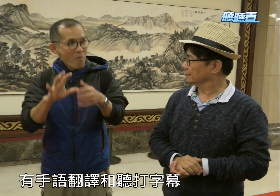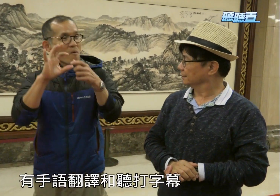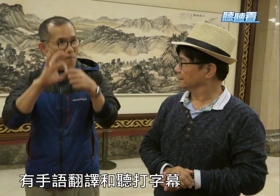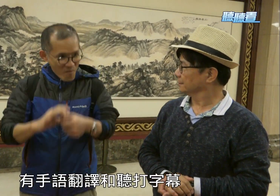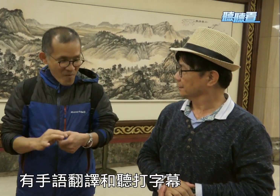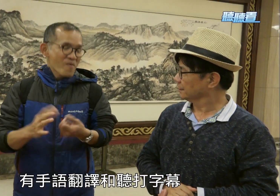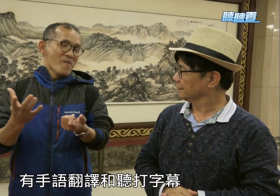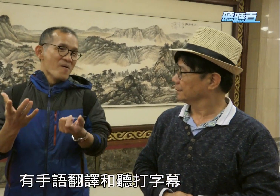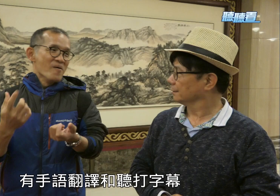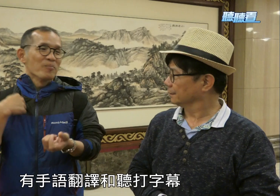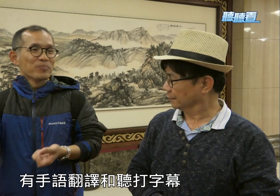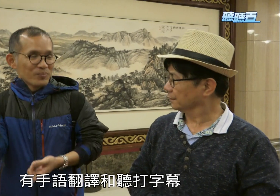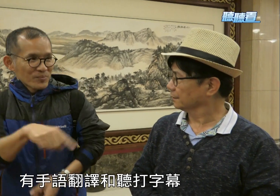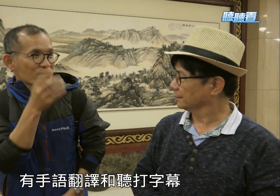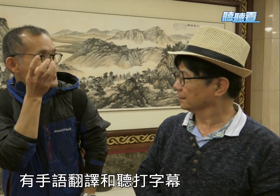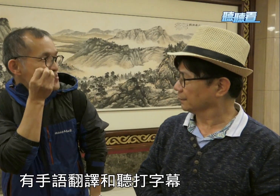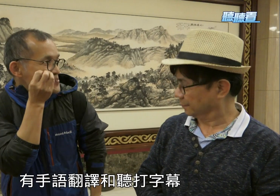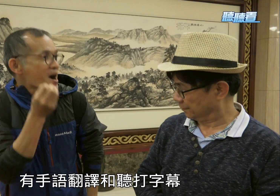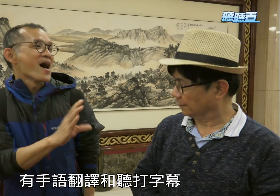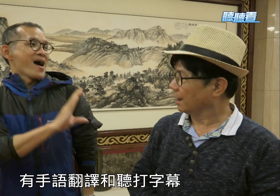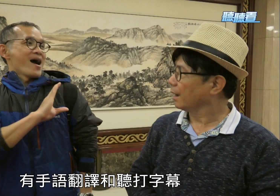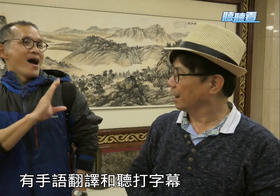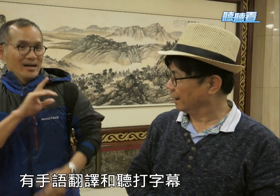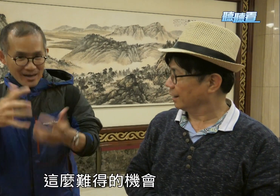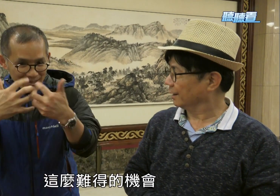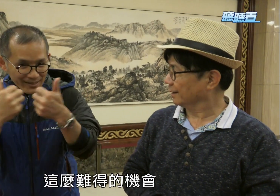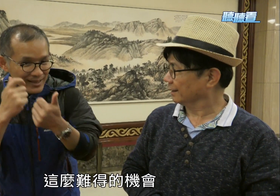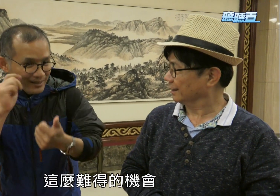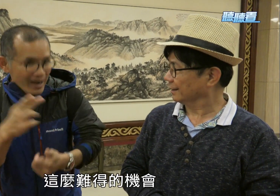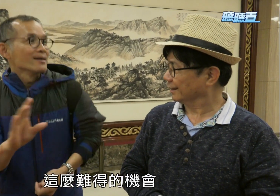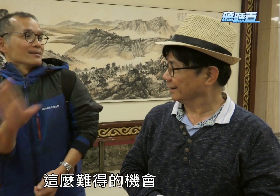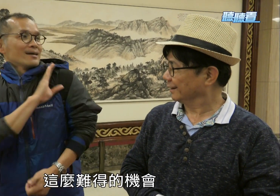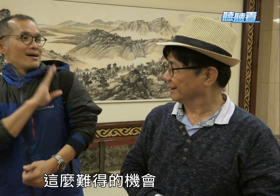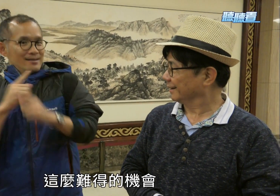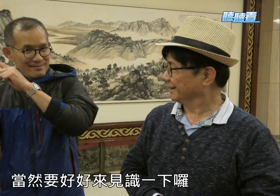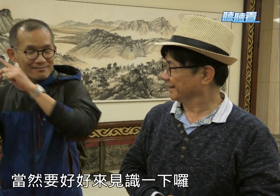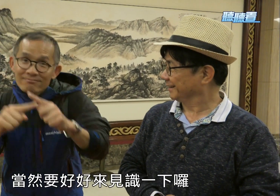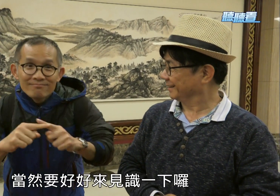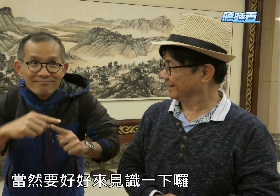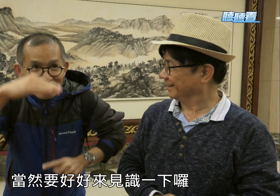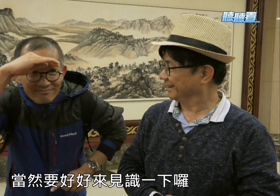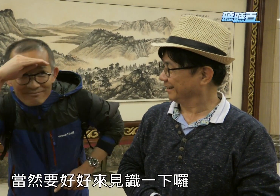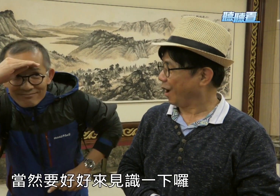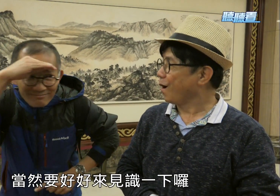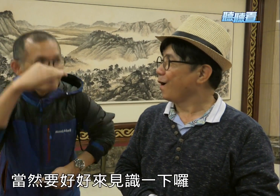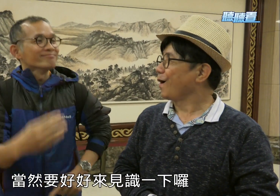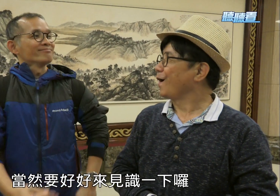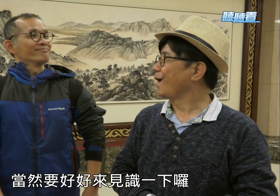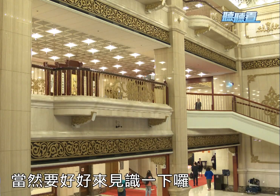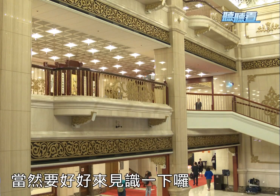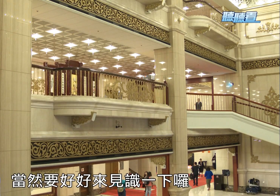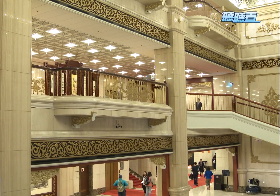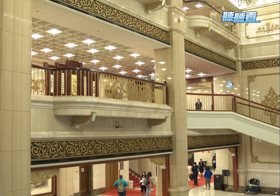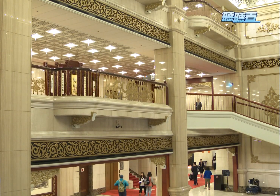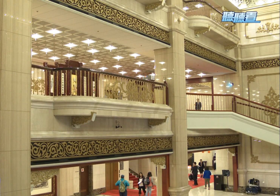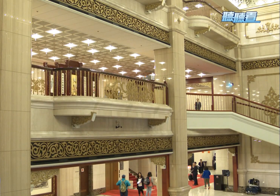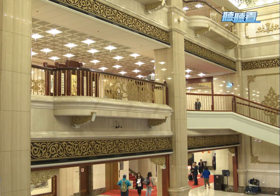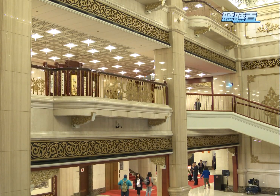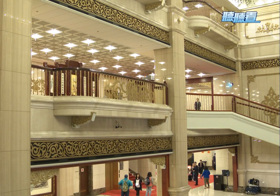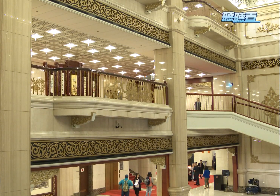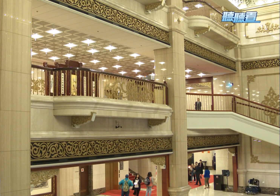有手语翻译和听打字幕，这么难得的机会啊，当然要好好来见识一下喽。